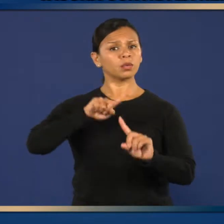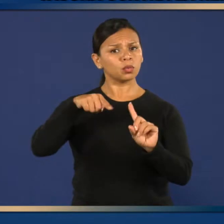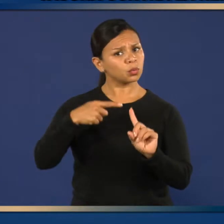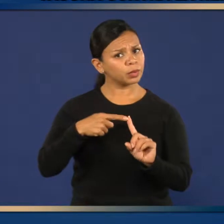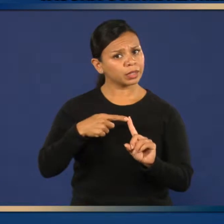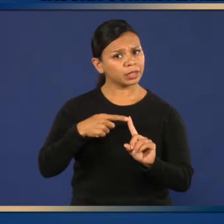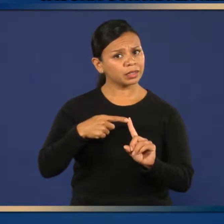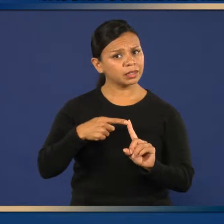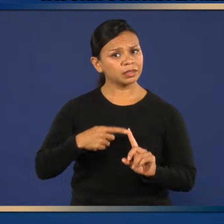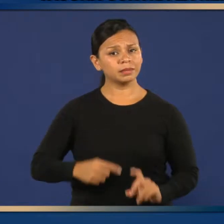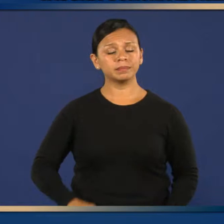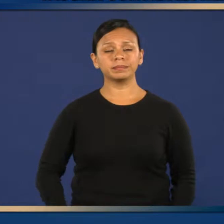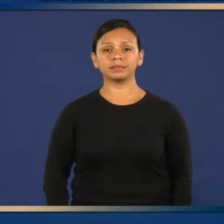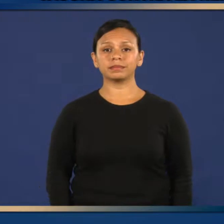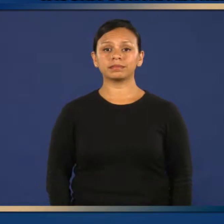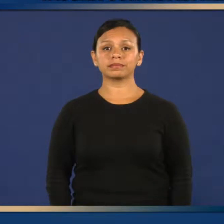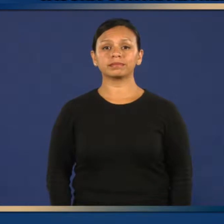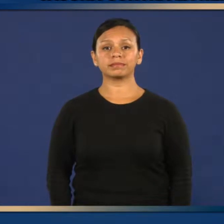cuándo